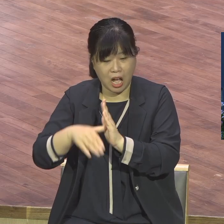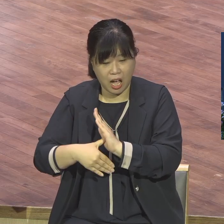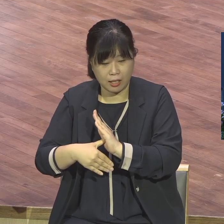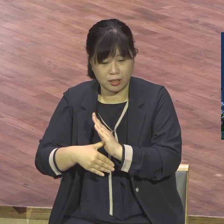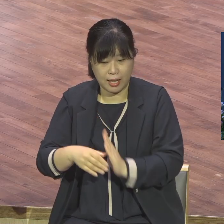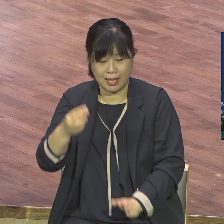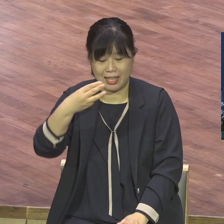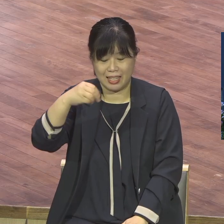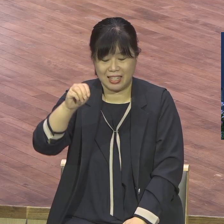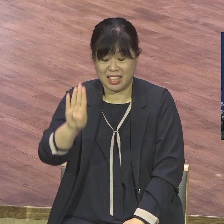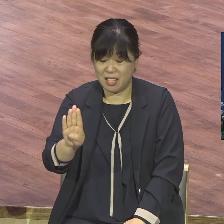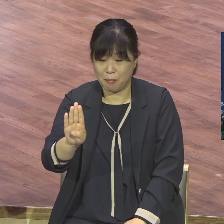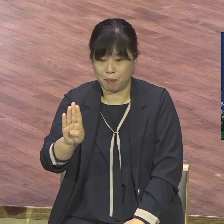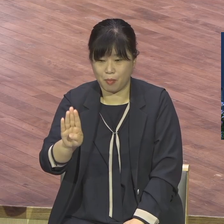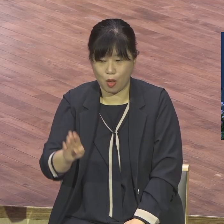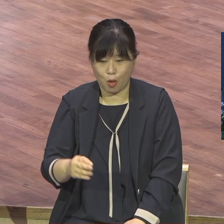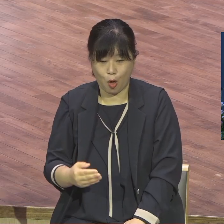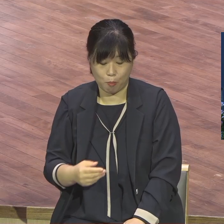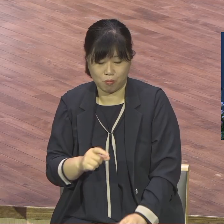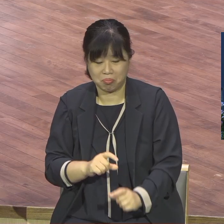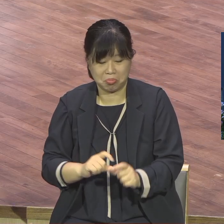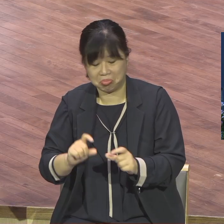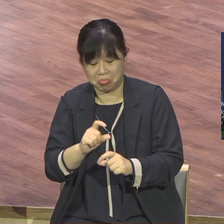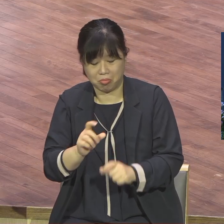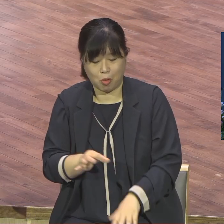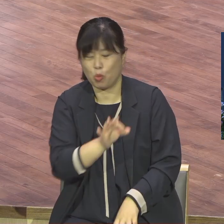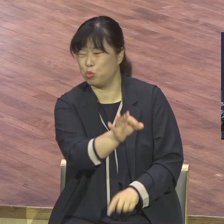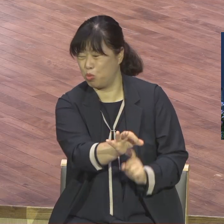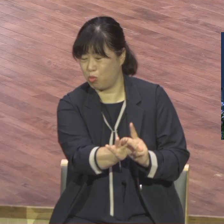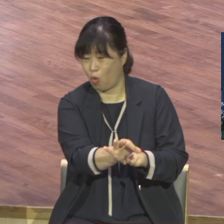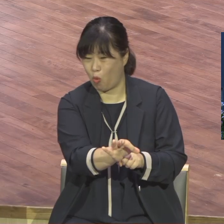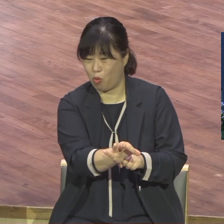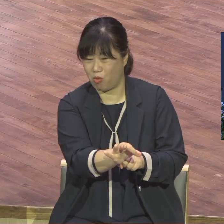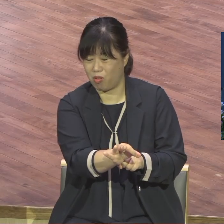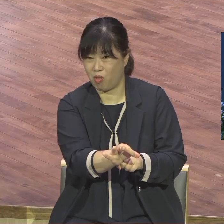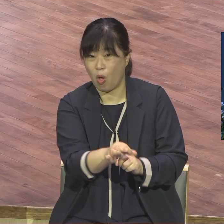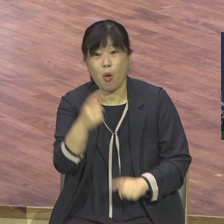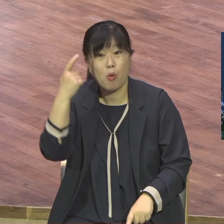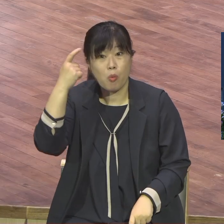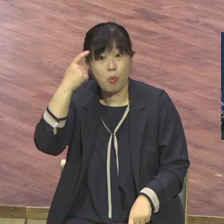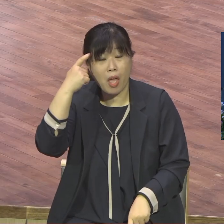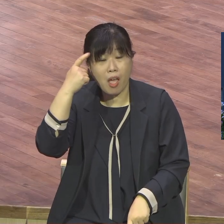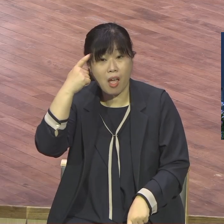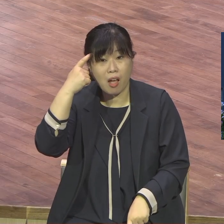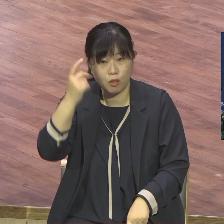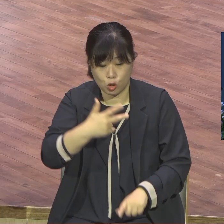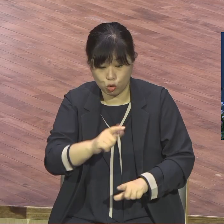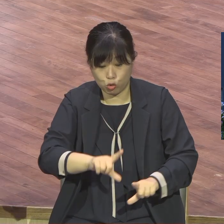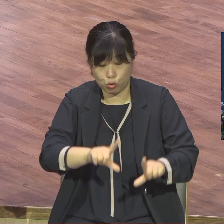복음을 전개했기 때문에 영접시키기 때문에 그 사람들이 주일을 이제만 일한다고 못 나오지만은